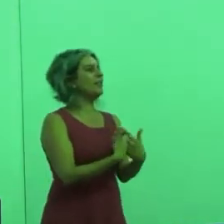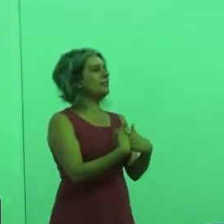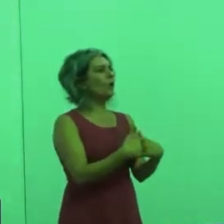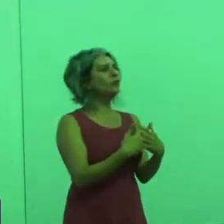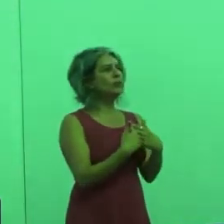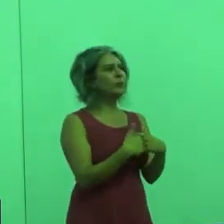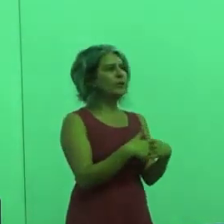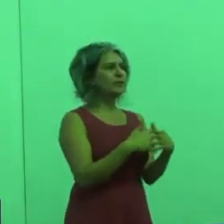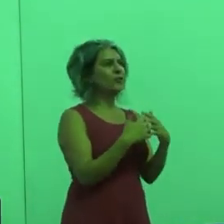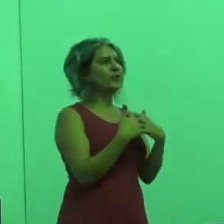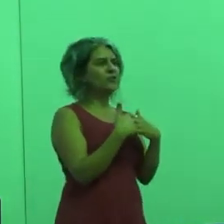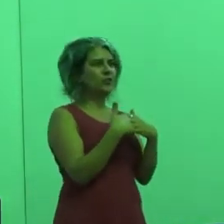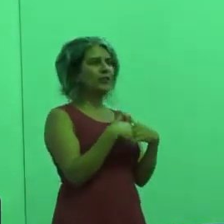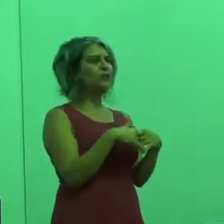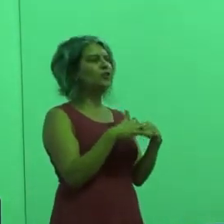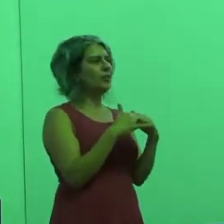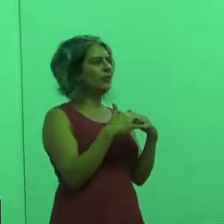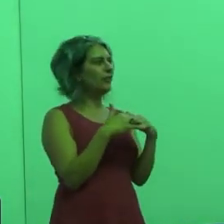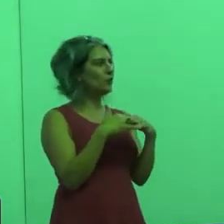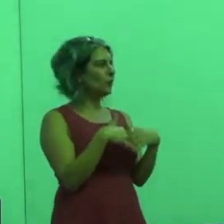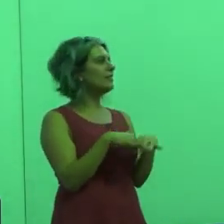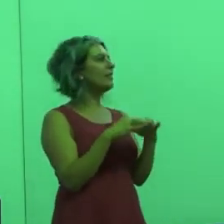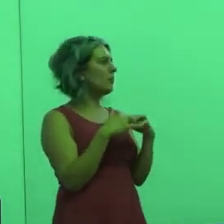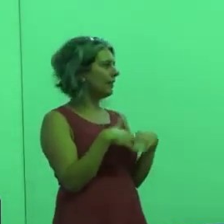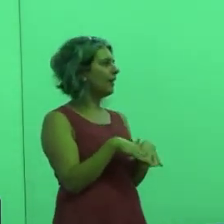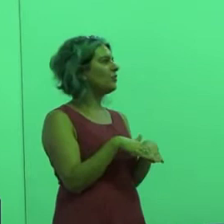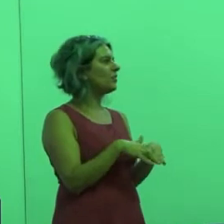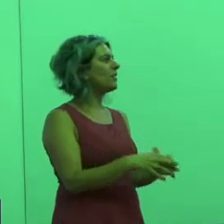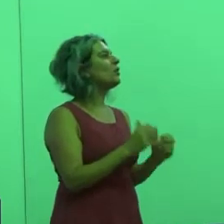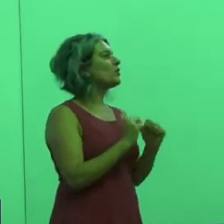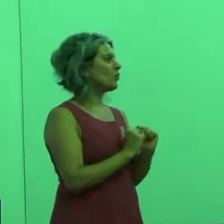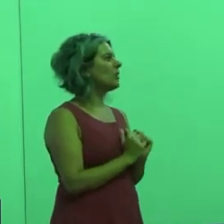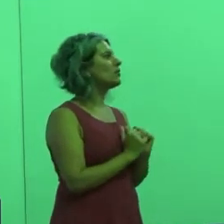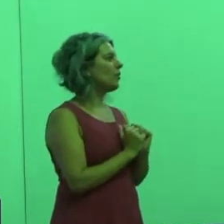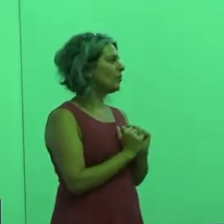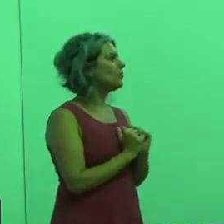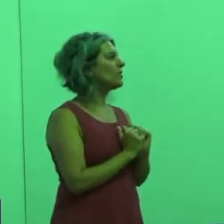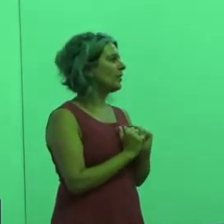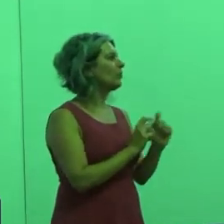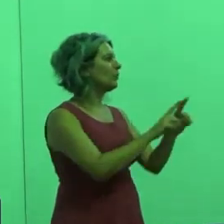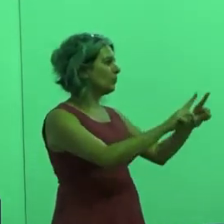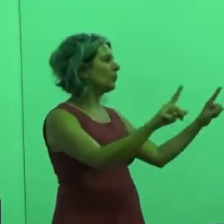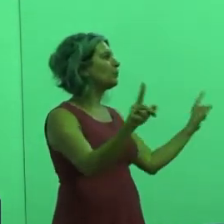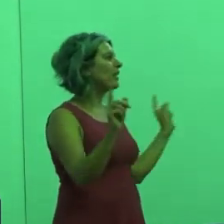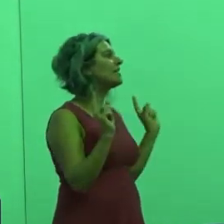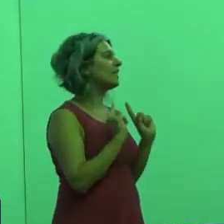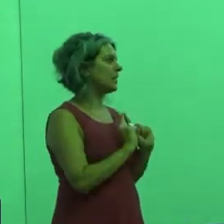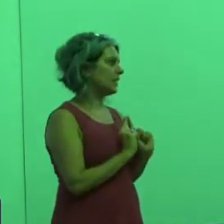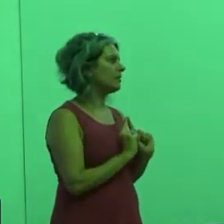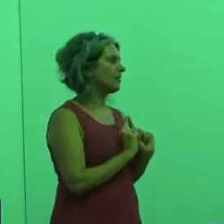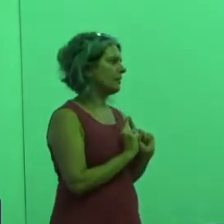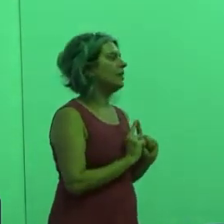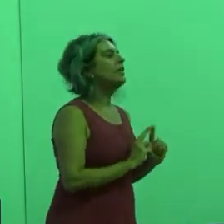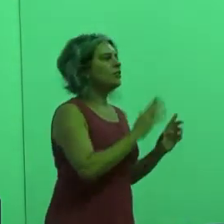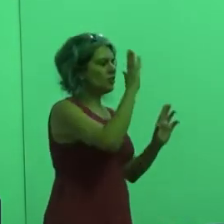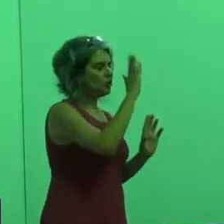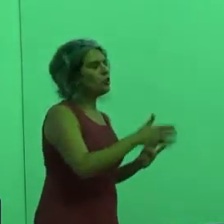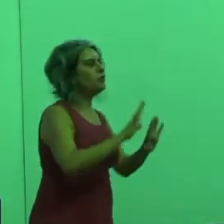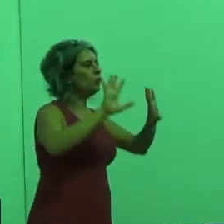são autodenominações de editores independentes sobre a sua condição no mundo das índices. Se a gente dividir o mundo